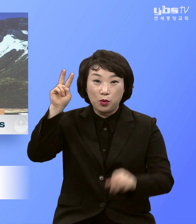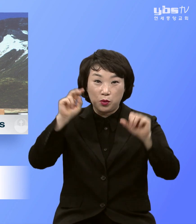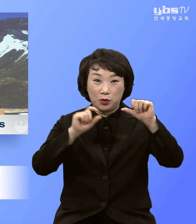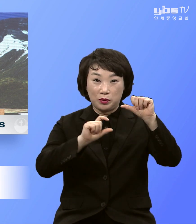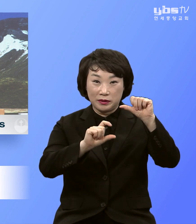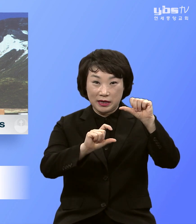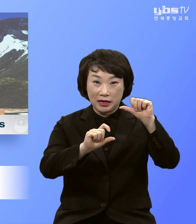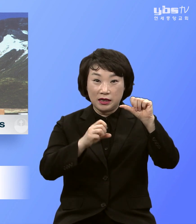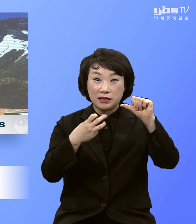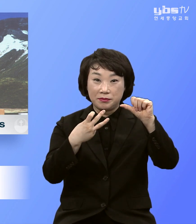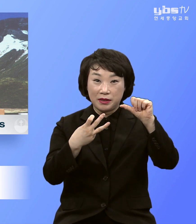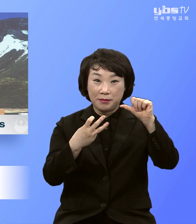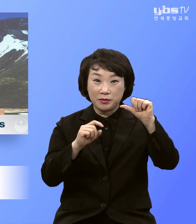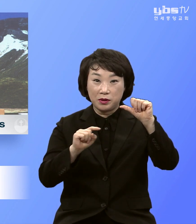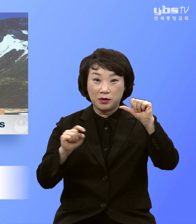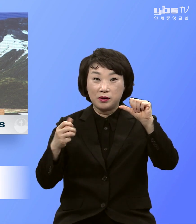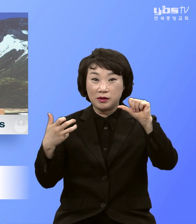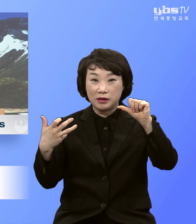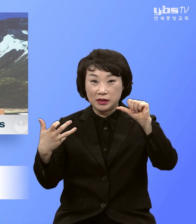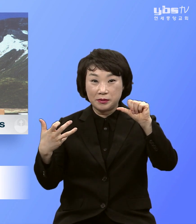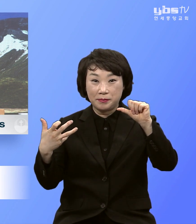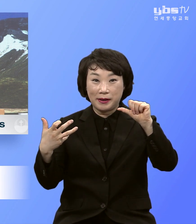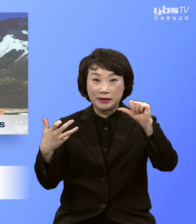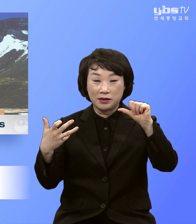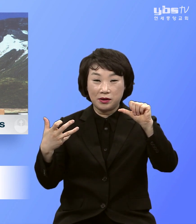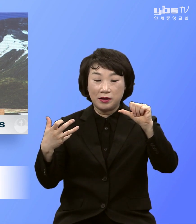야고보서 5장 13절로